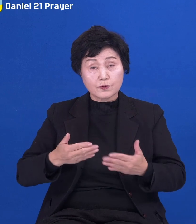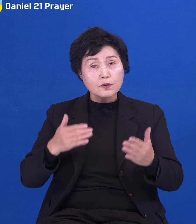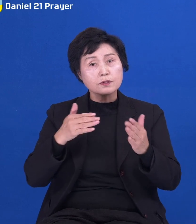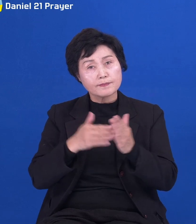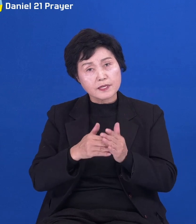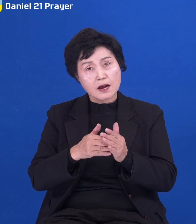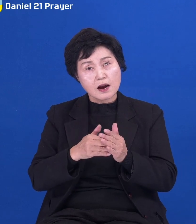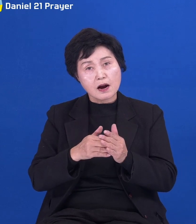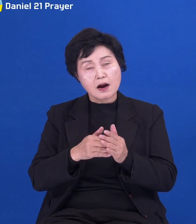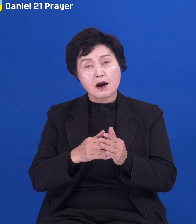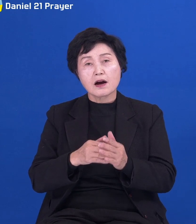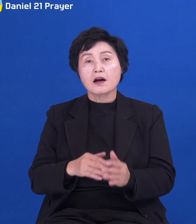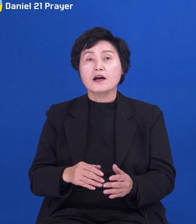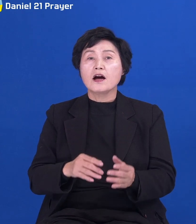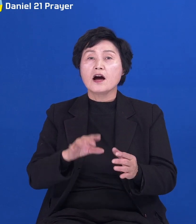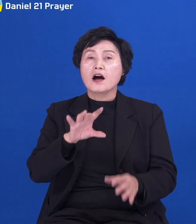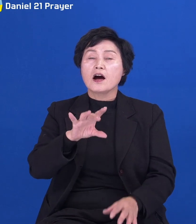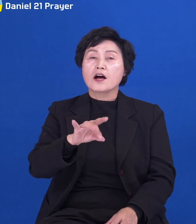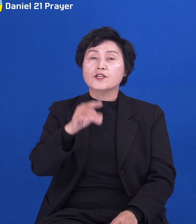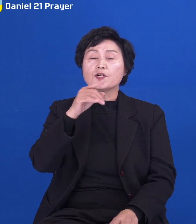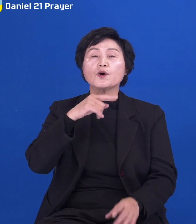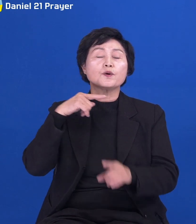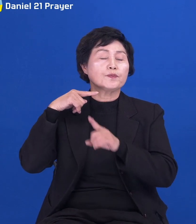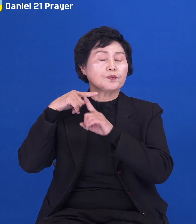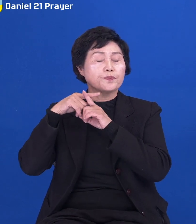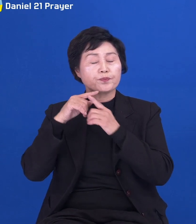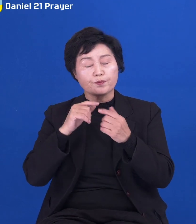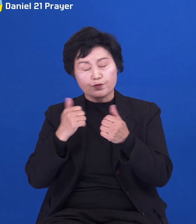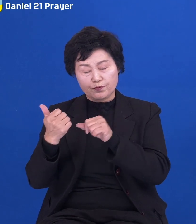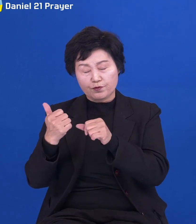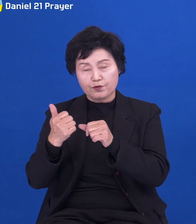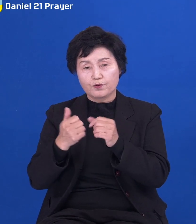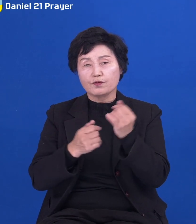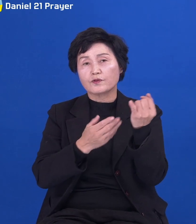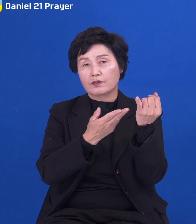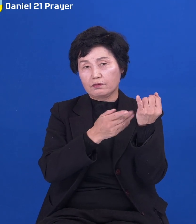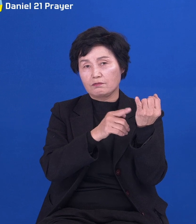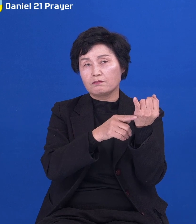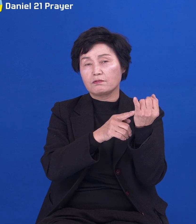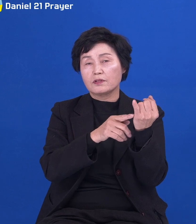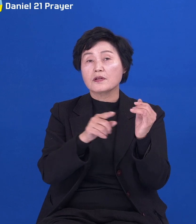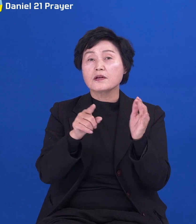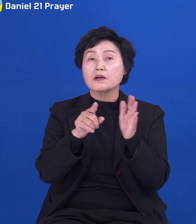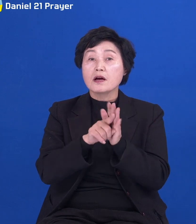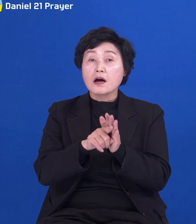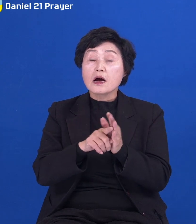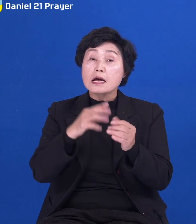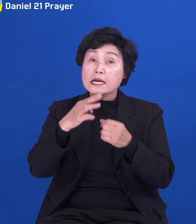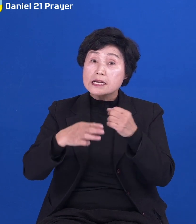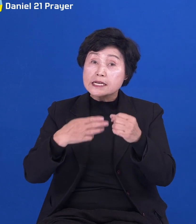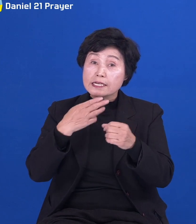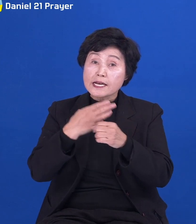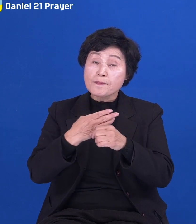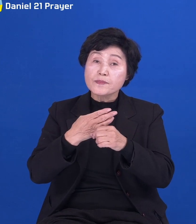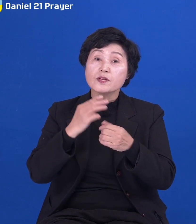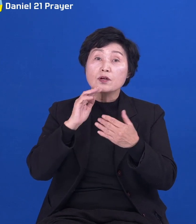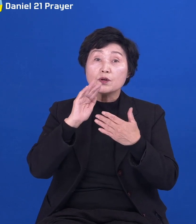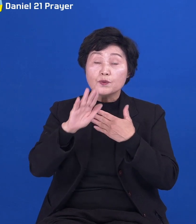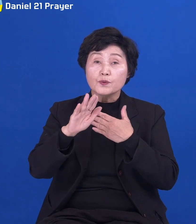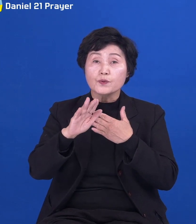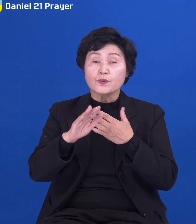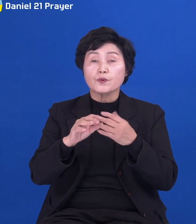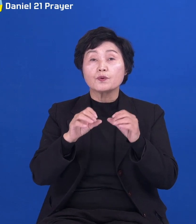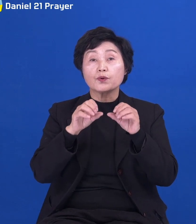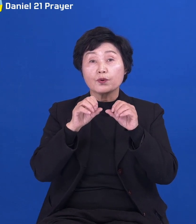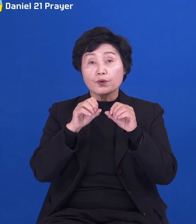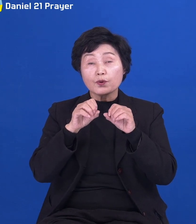첫 순교자였고 여인이었고 저희 믿음의 선배였어요. 3년이 되던 그 해에 전도사님